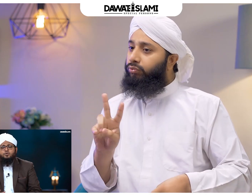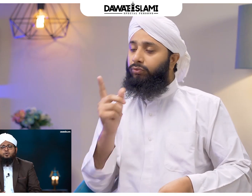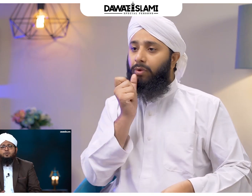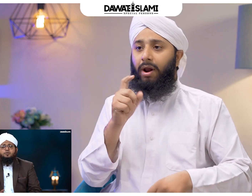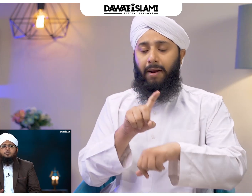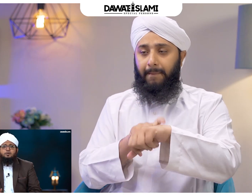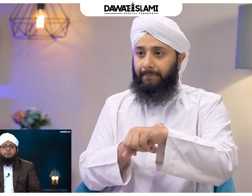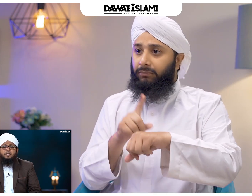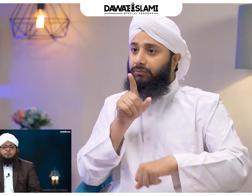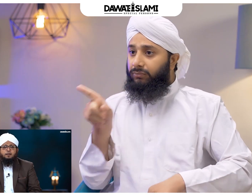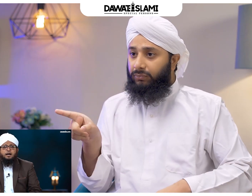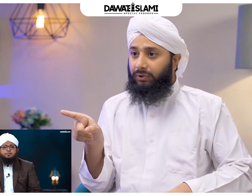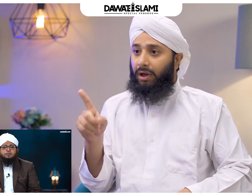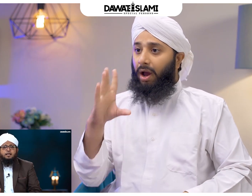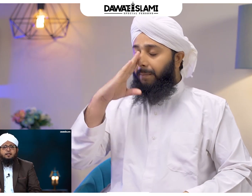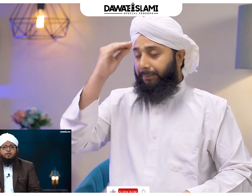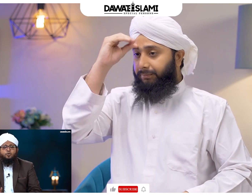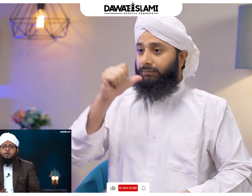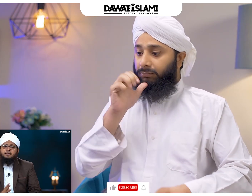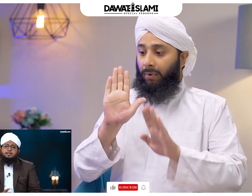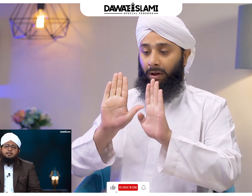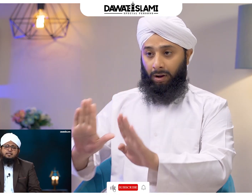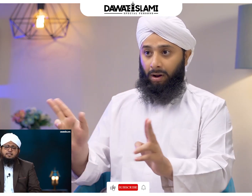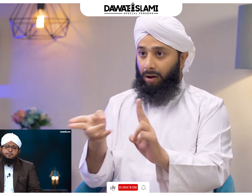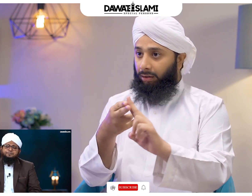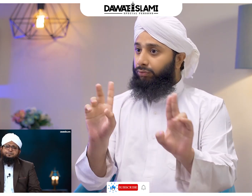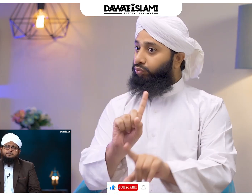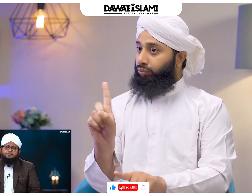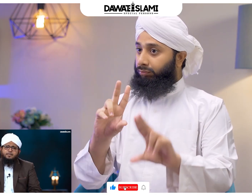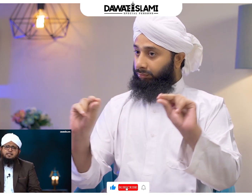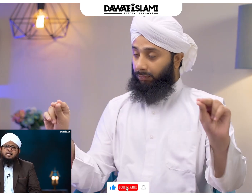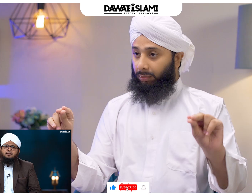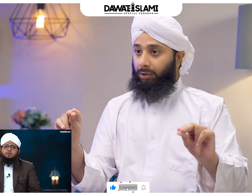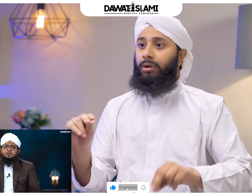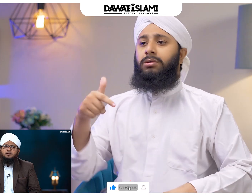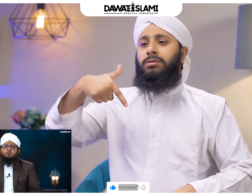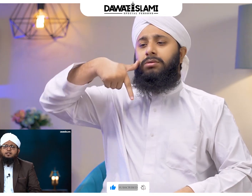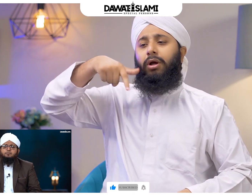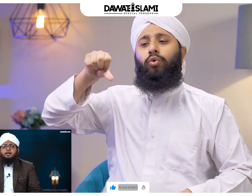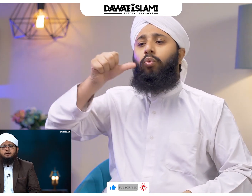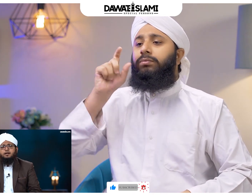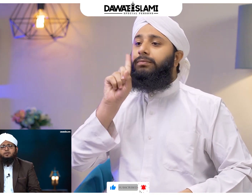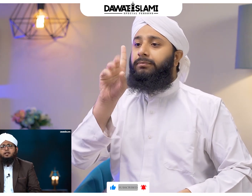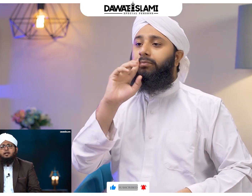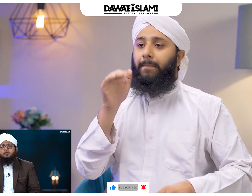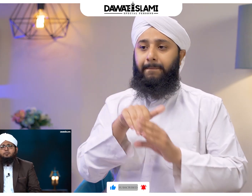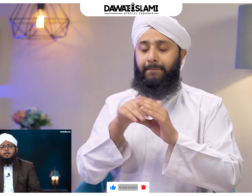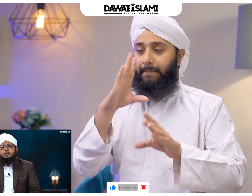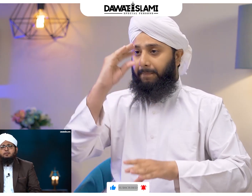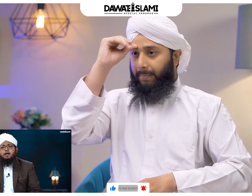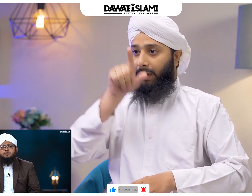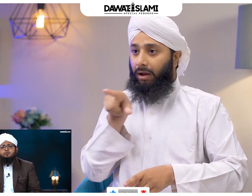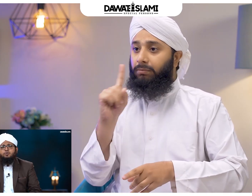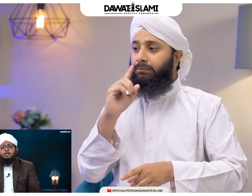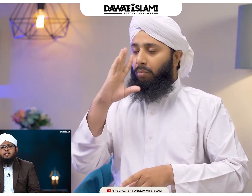बच्चों को अपने माँ बाप से मिलने से रोक नहीं सकता। जैसे 7 या 9 साल की उम्र तक माँ के पास है तो अब ये